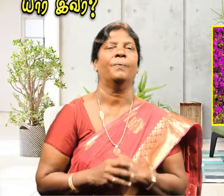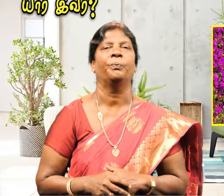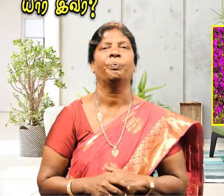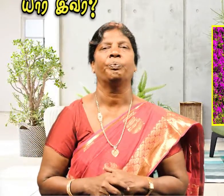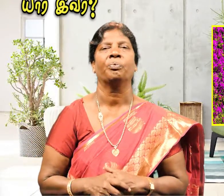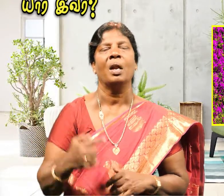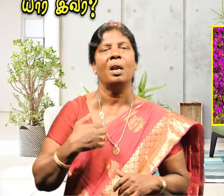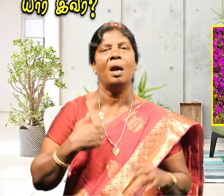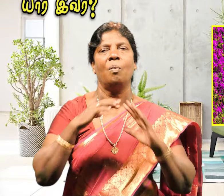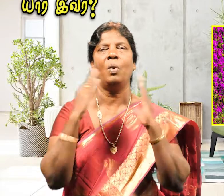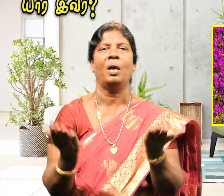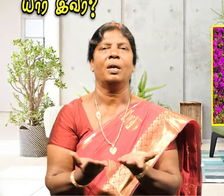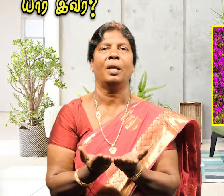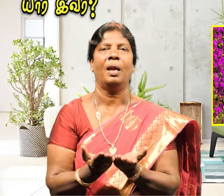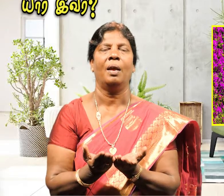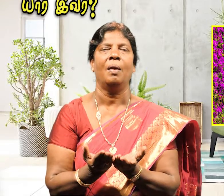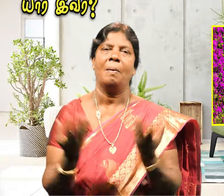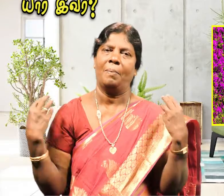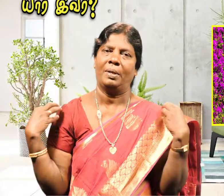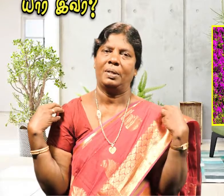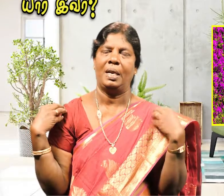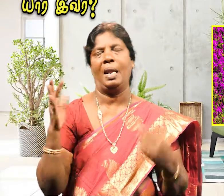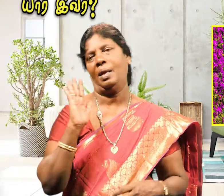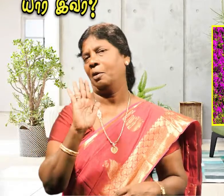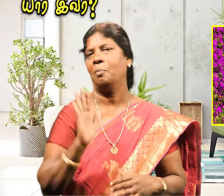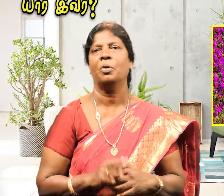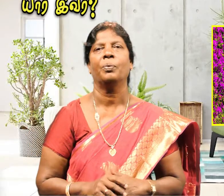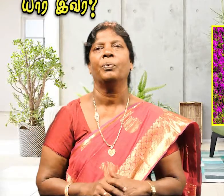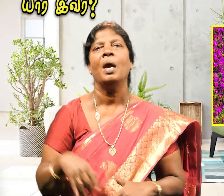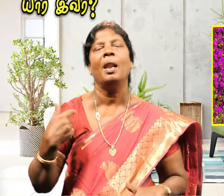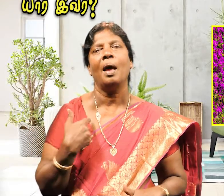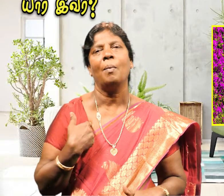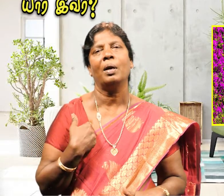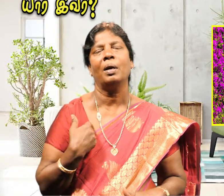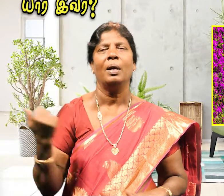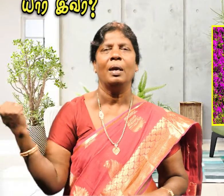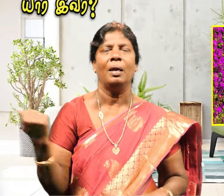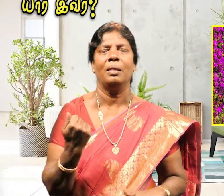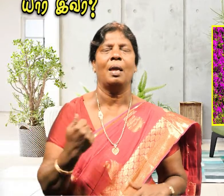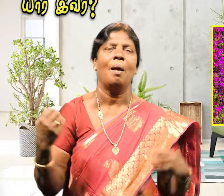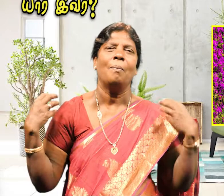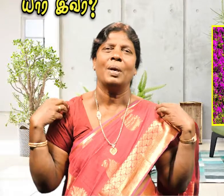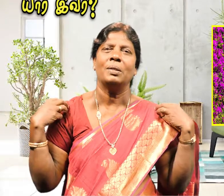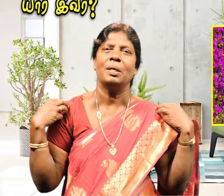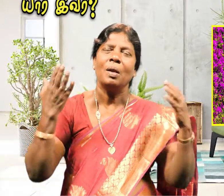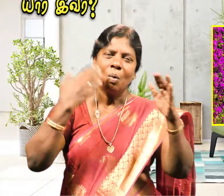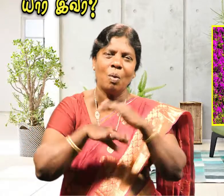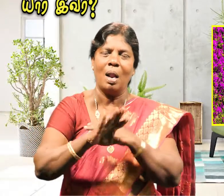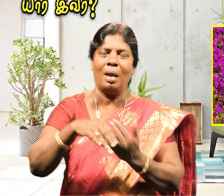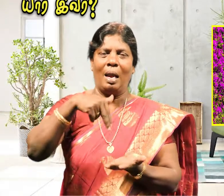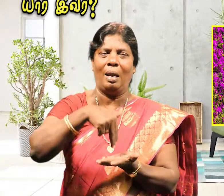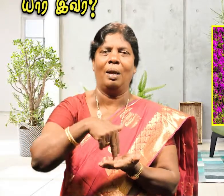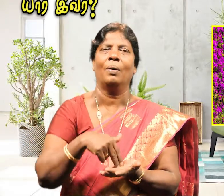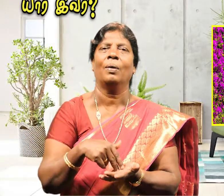வருகிறார். நாம் உலகத்திலேயே ஒரு பிரச்சனையில் இருக்கும்போது நமக்கு இந்த பிரச்சனைக்கு இடையில்